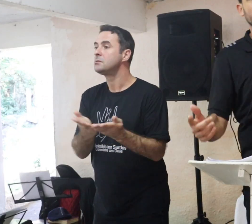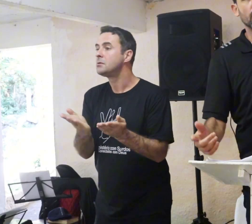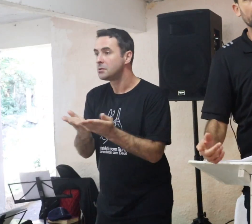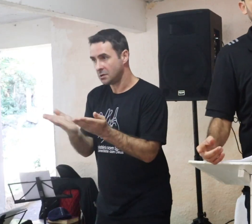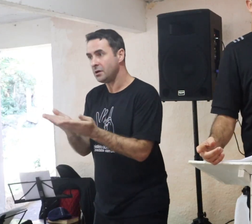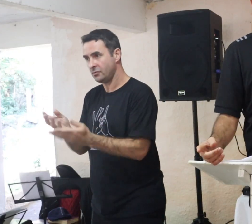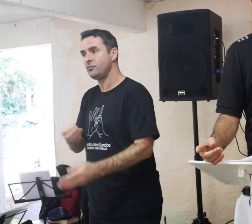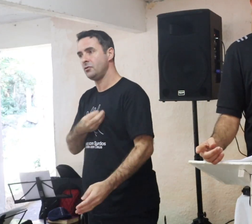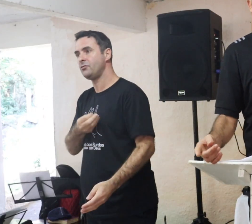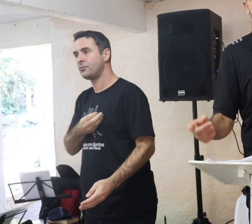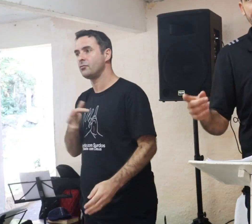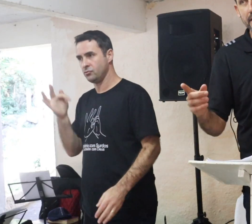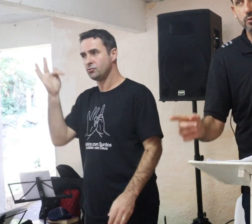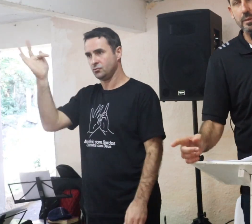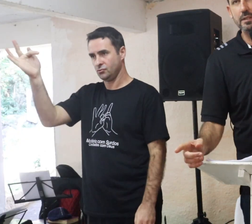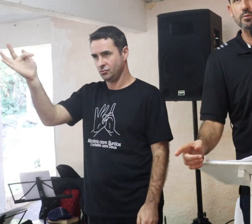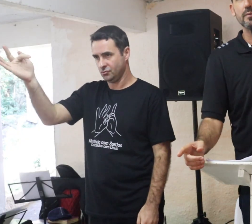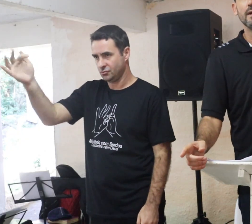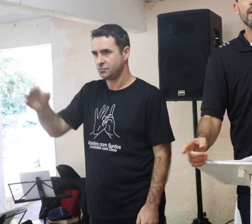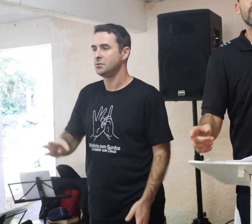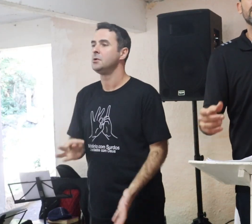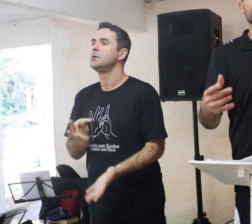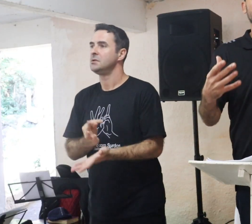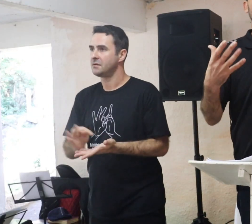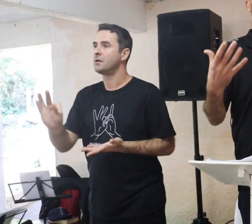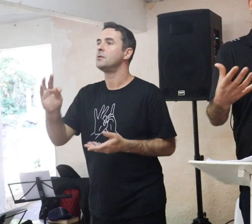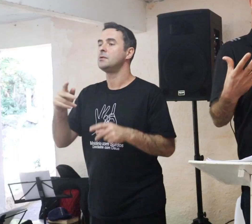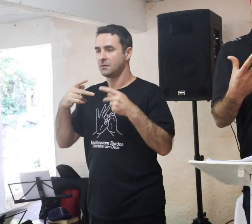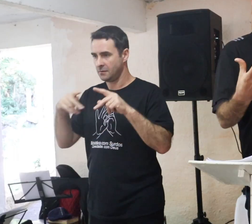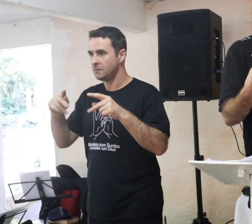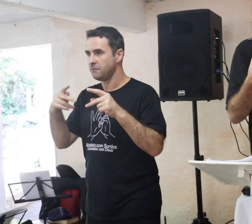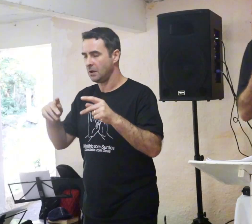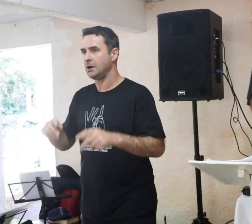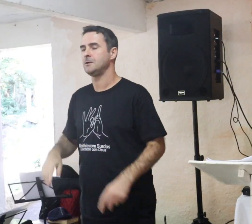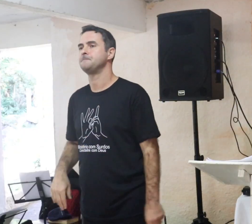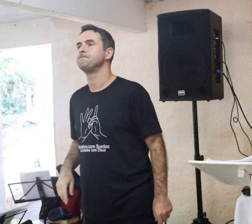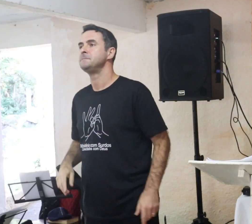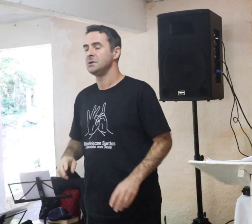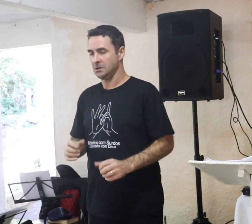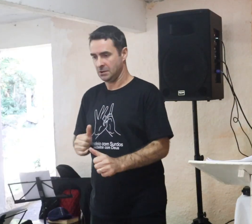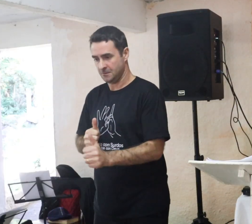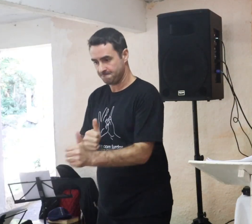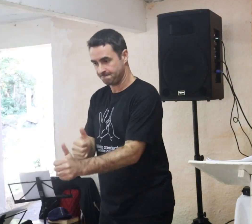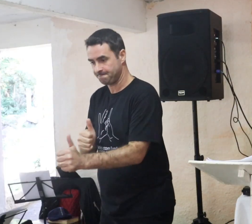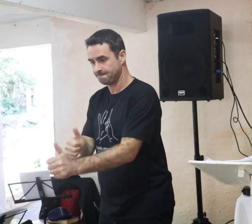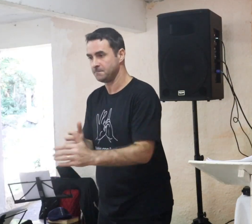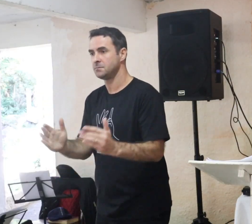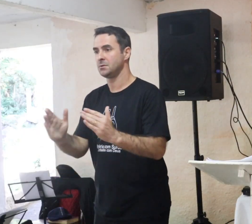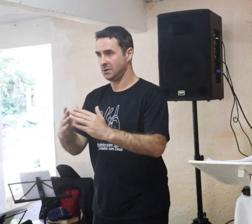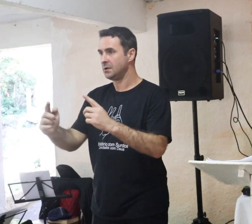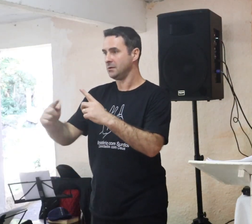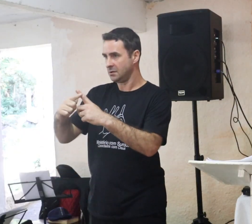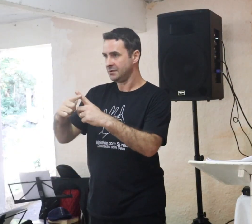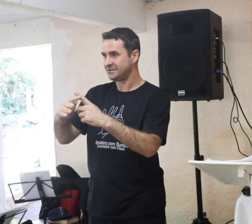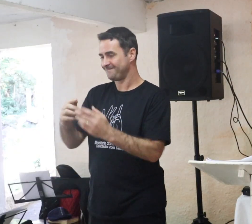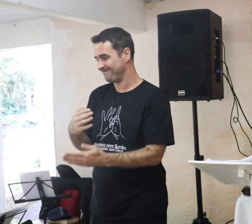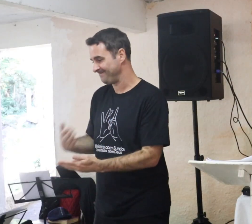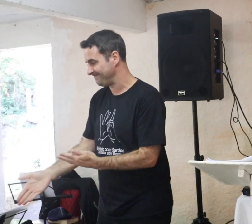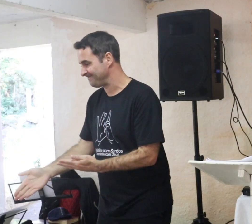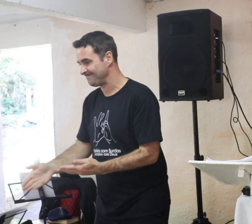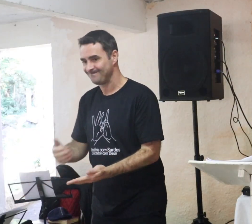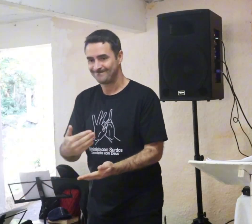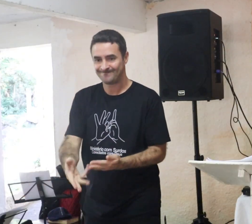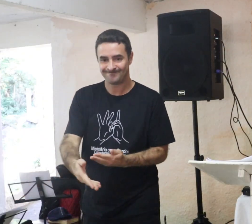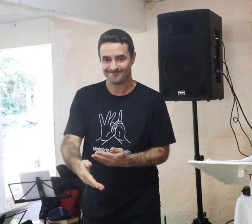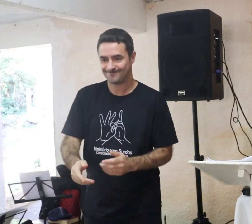lá em Tessalônica, muito provavelmente, ele fala sobre isso, porque aquela igreja perseguida, eles já deveriam ter perdido alguns irmãos para